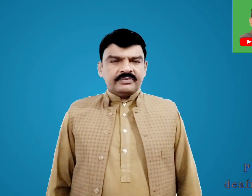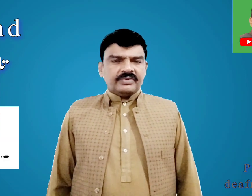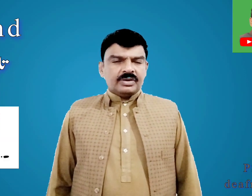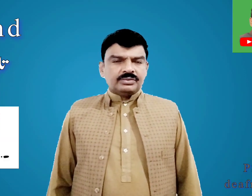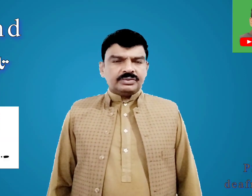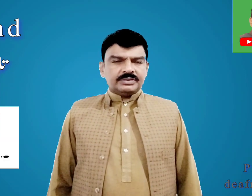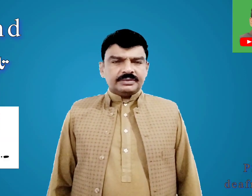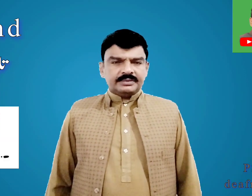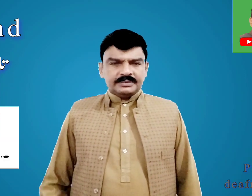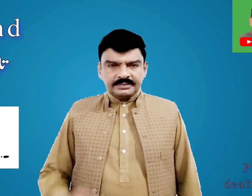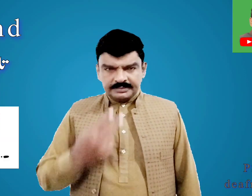फाउंड